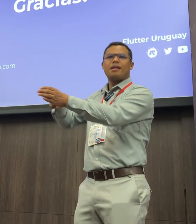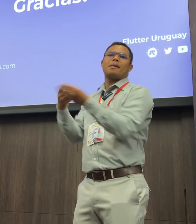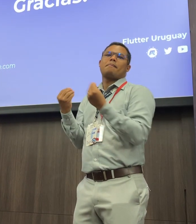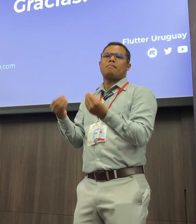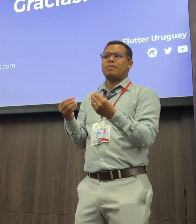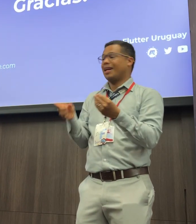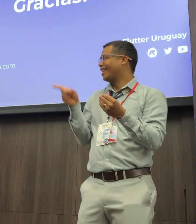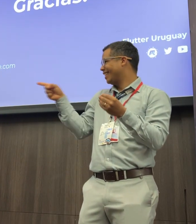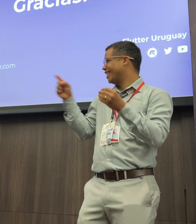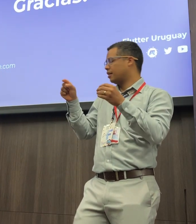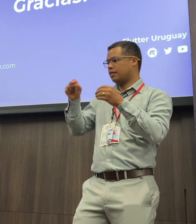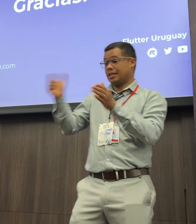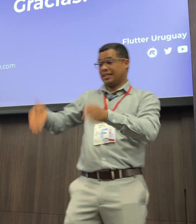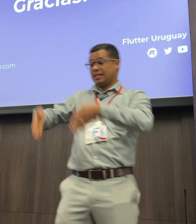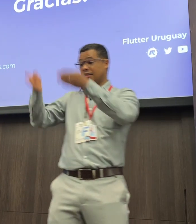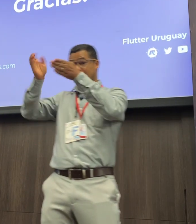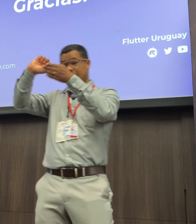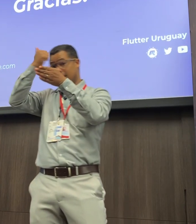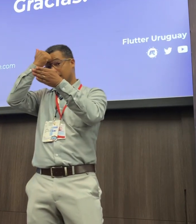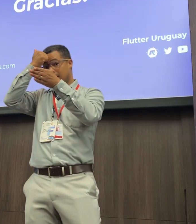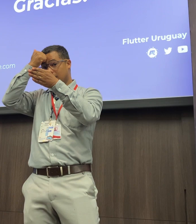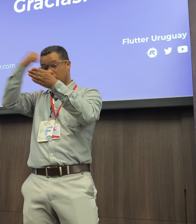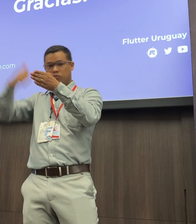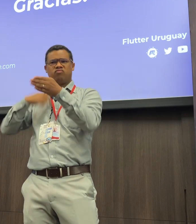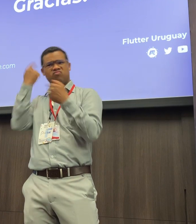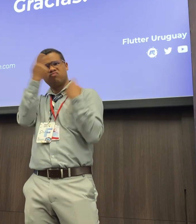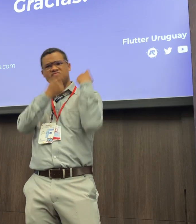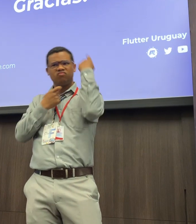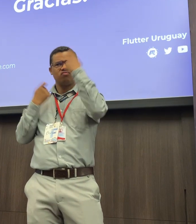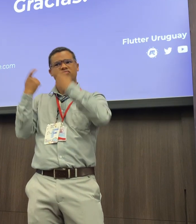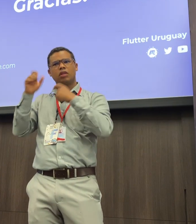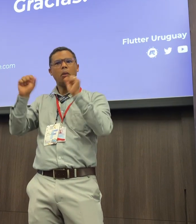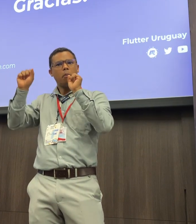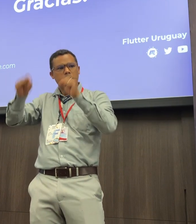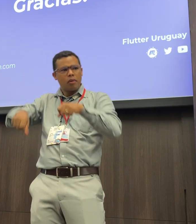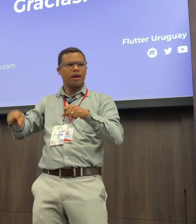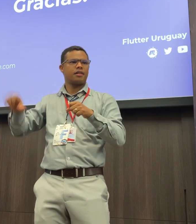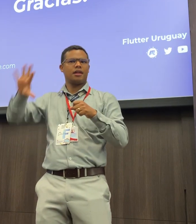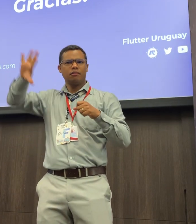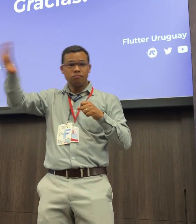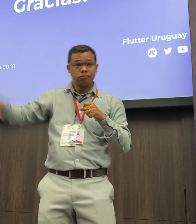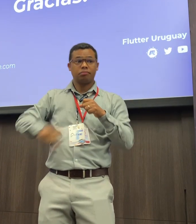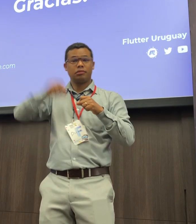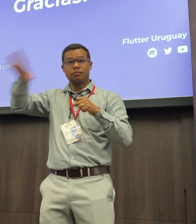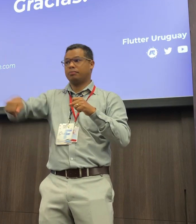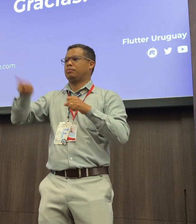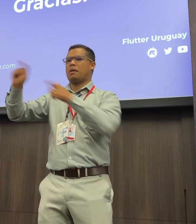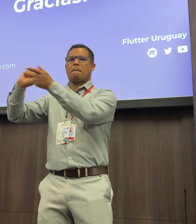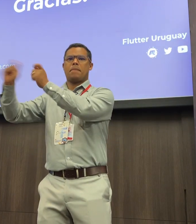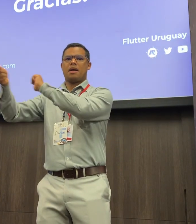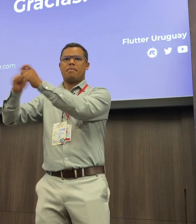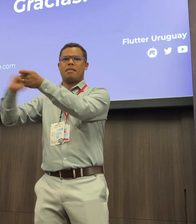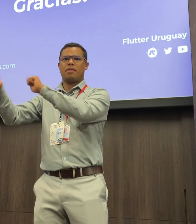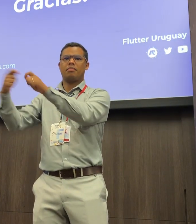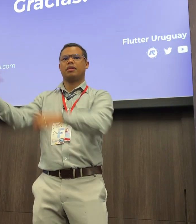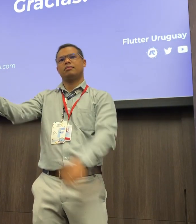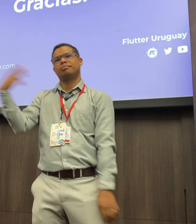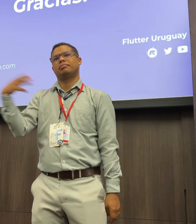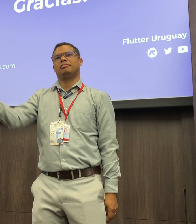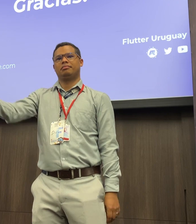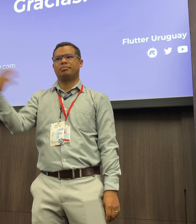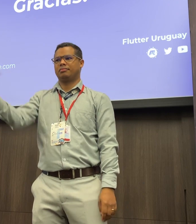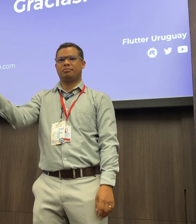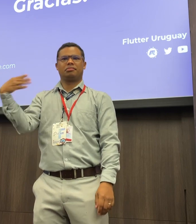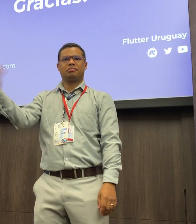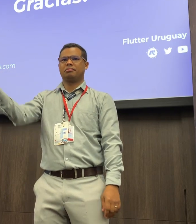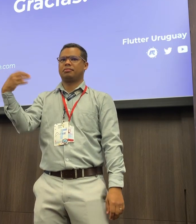el servidor es que, bueno, yo pensé, de repente podemos cachear los valores de estos stocks para que no estemos constantemente llamando a otros